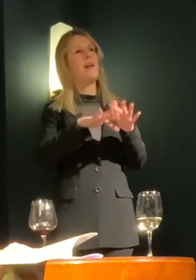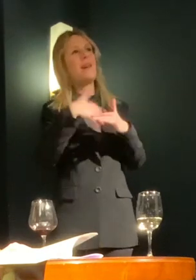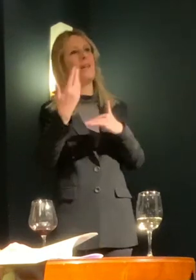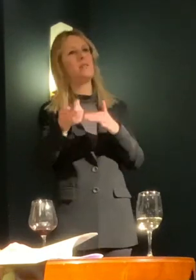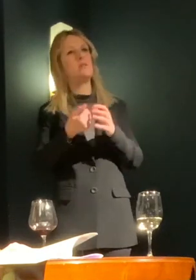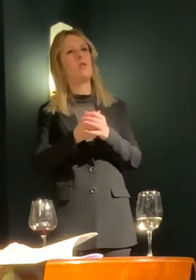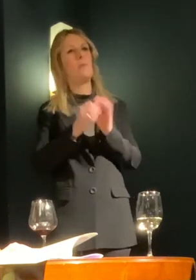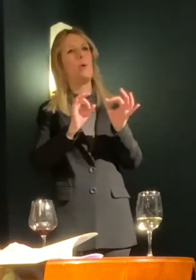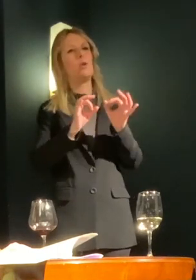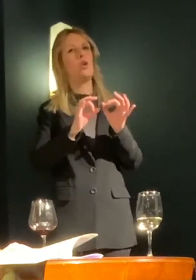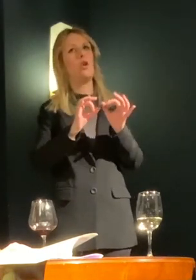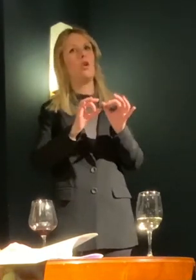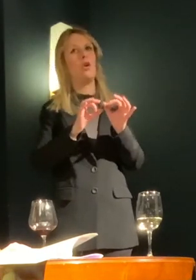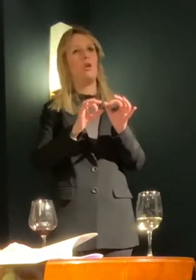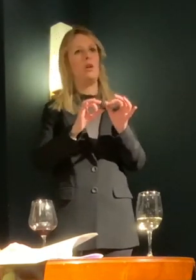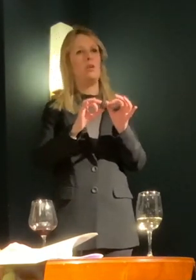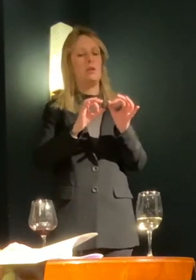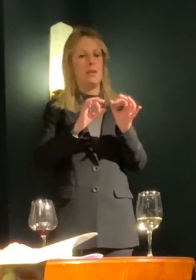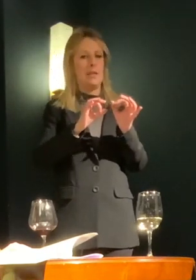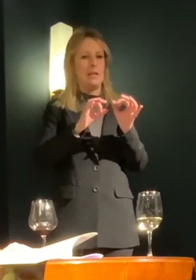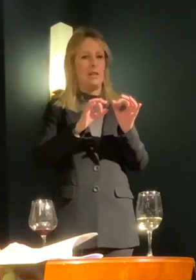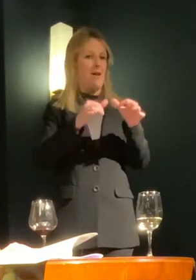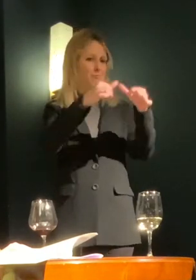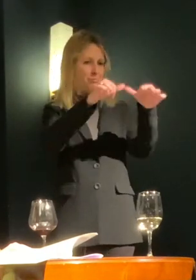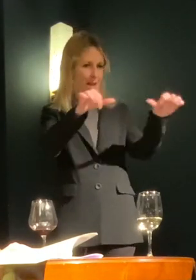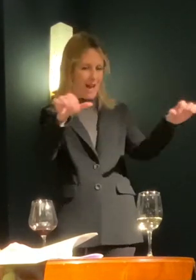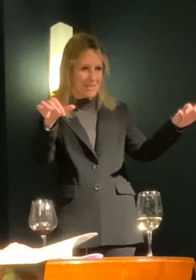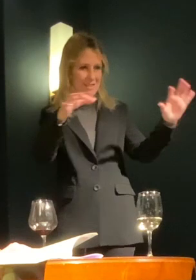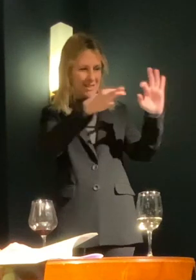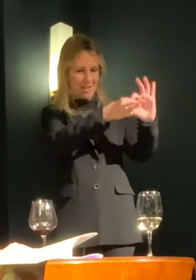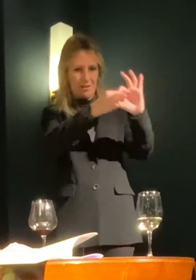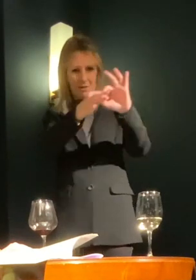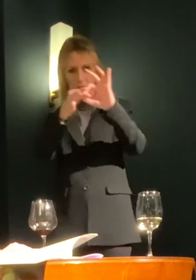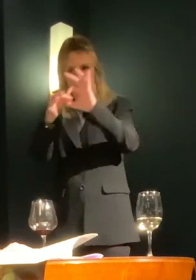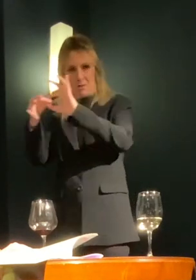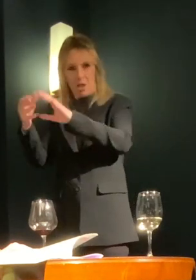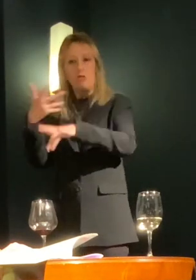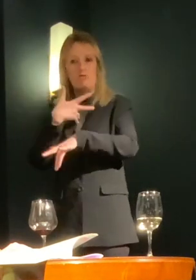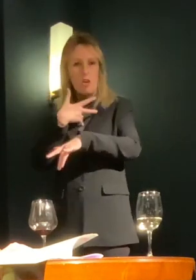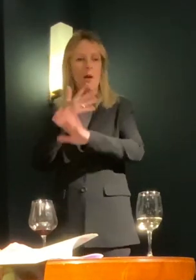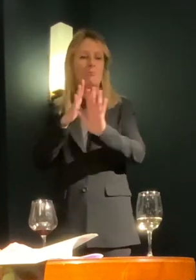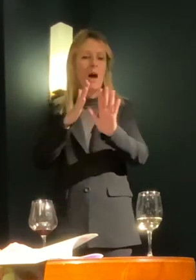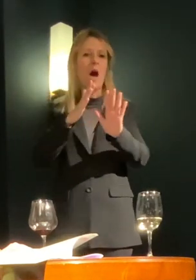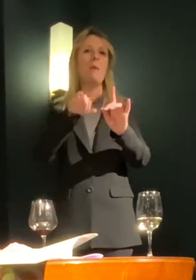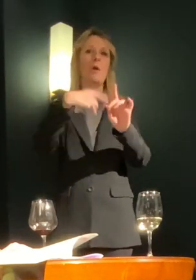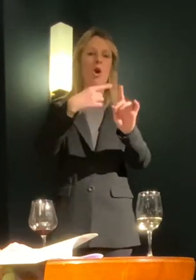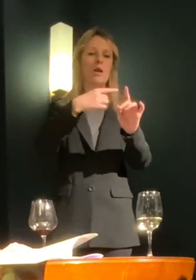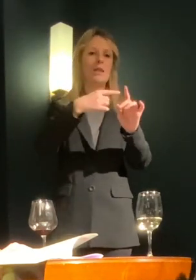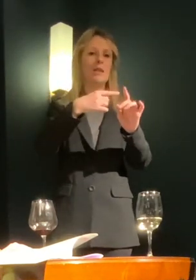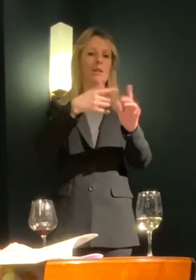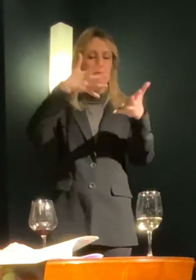man mano, pur avendo questa traccia, come sei riuscito per pian piano sviluppare e entrare nei personaggi. Ah sì,